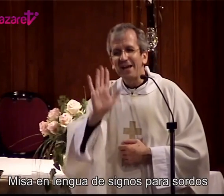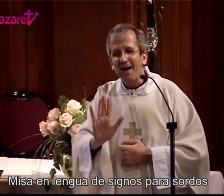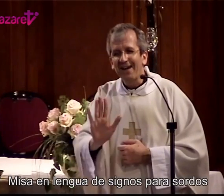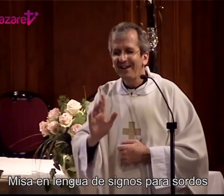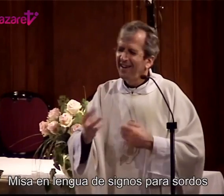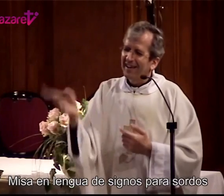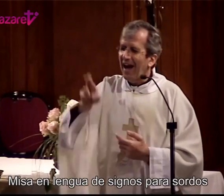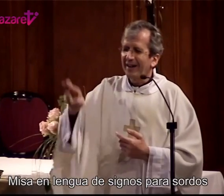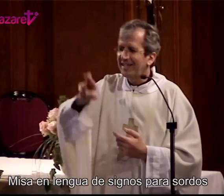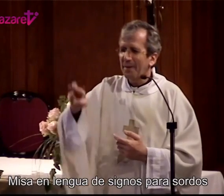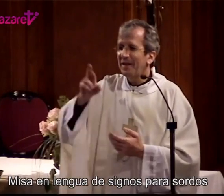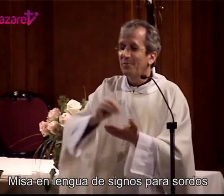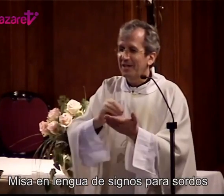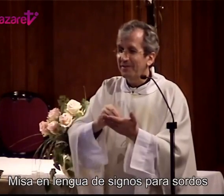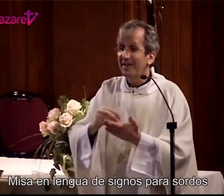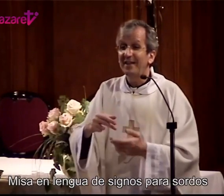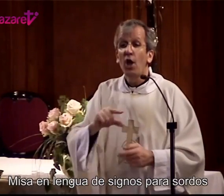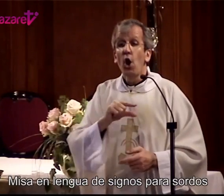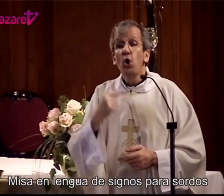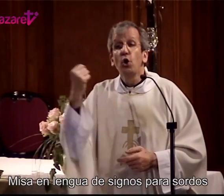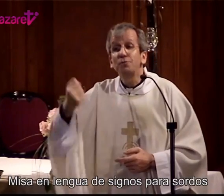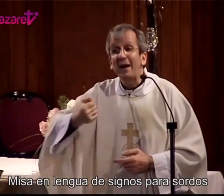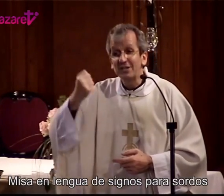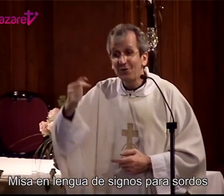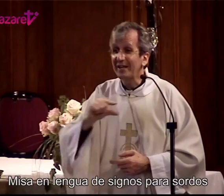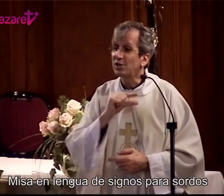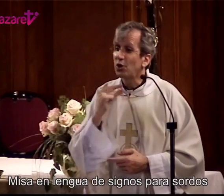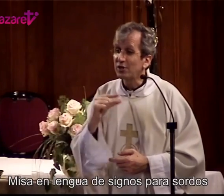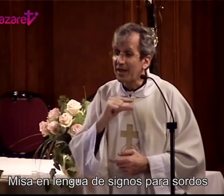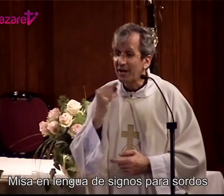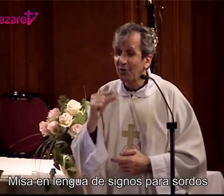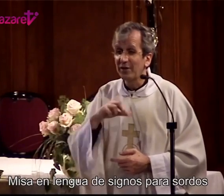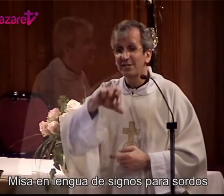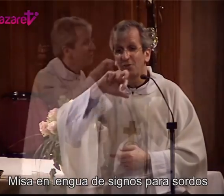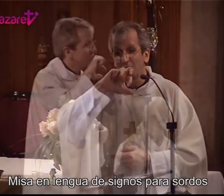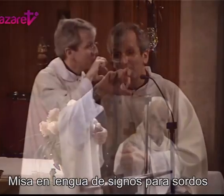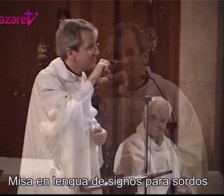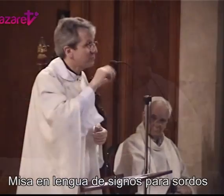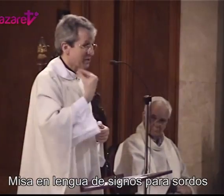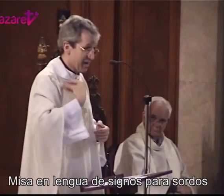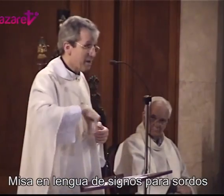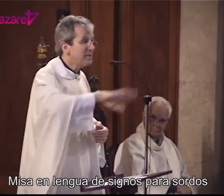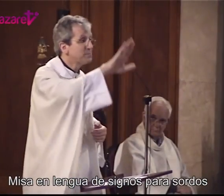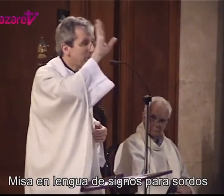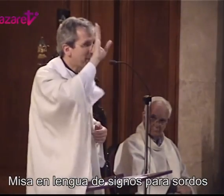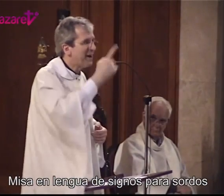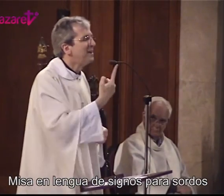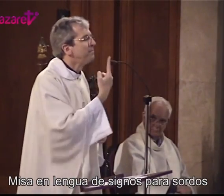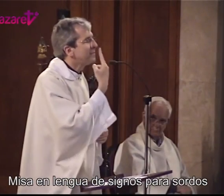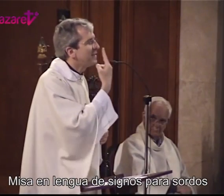imagen que ahora se repite muchas veces, es decir, los pastores, los sacerdotes, los obispos, el mismo Papa, tenemos